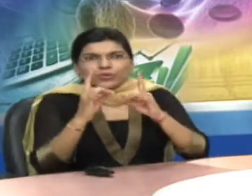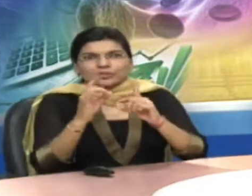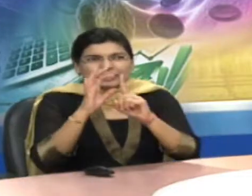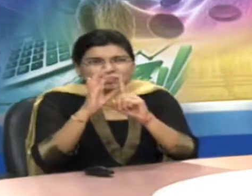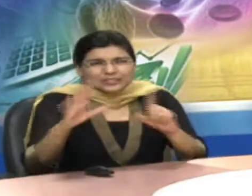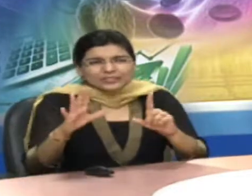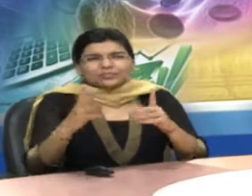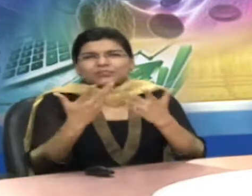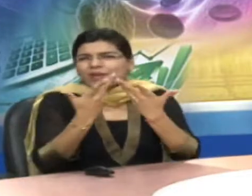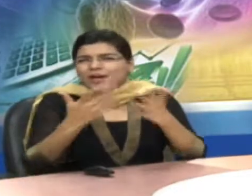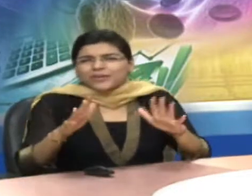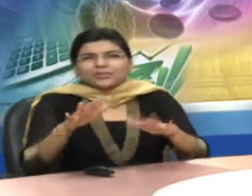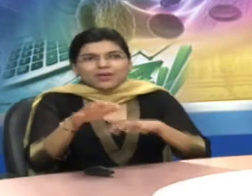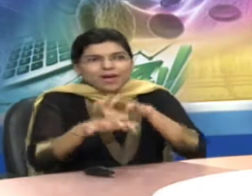and adventure.